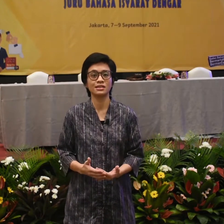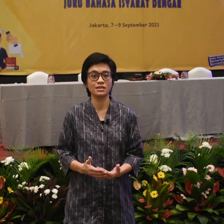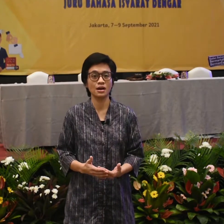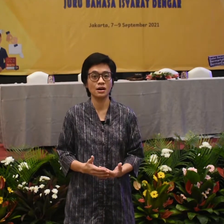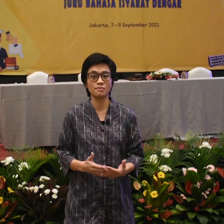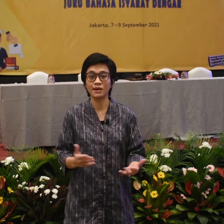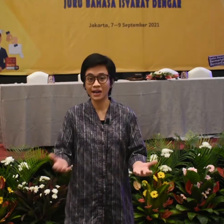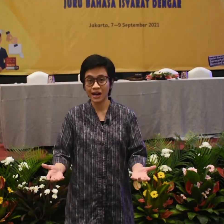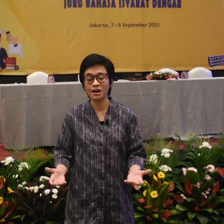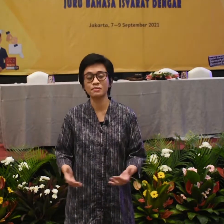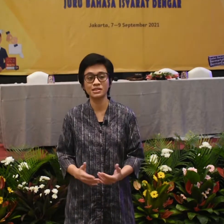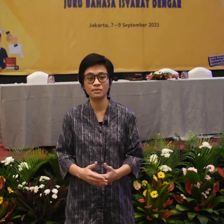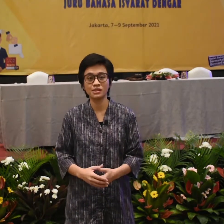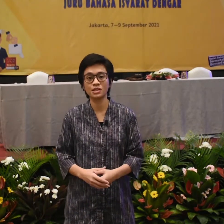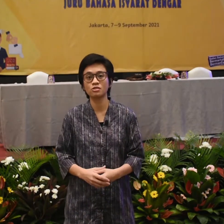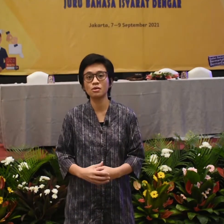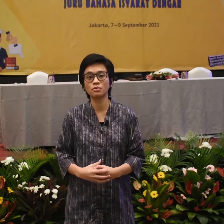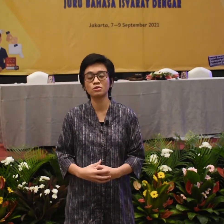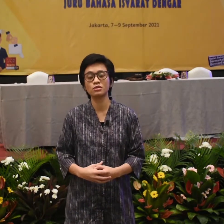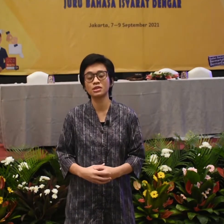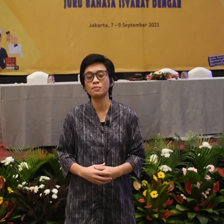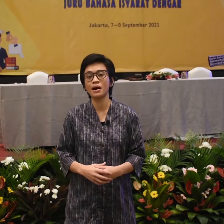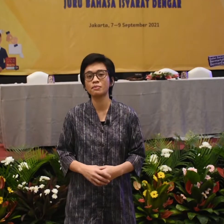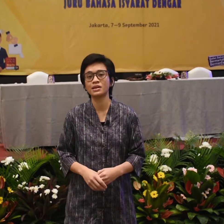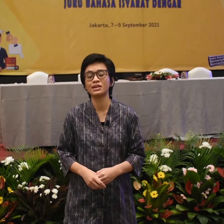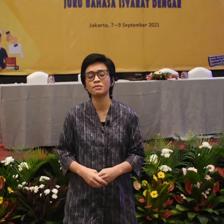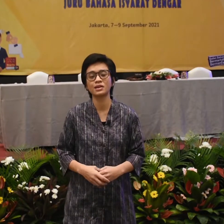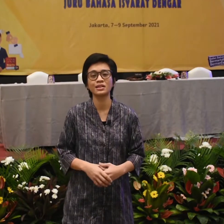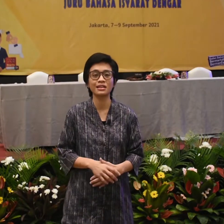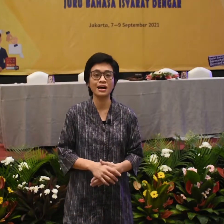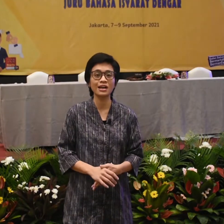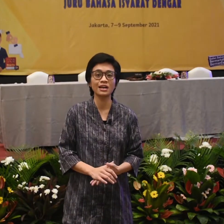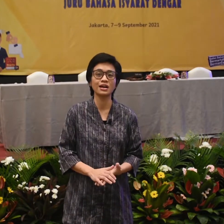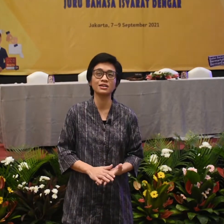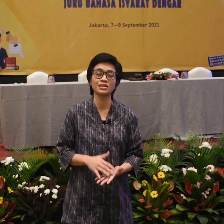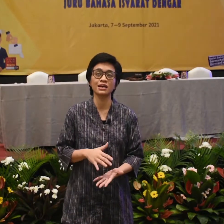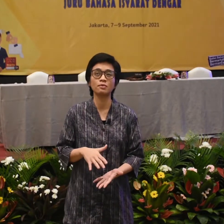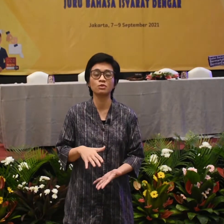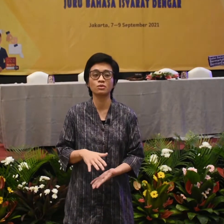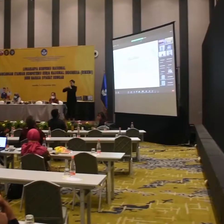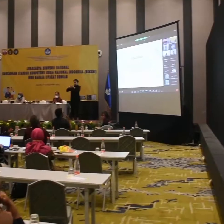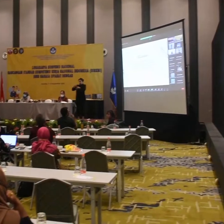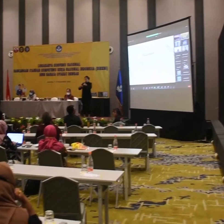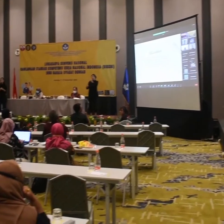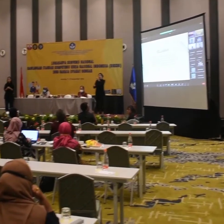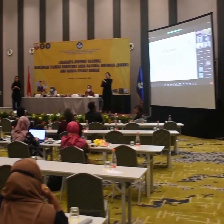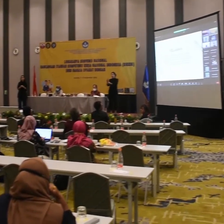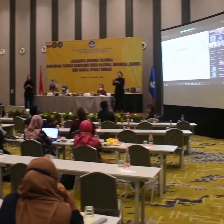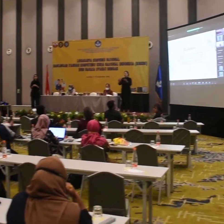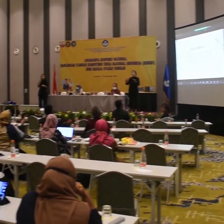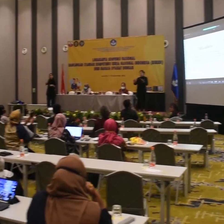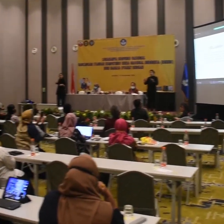bahasa mereka masing-masing. Itu yang perlu dipahami. Yang menjadi tantangan adalah ketika bertugas, ada